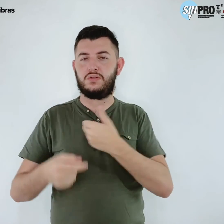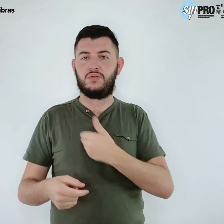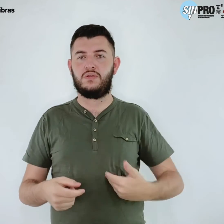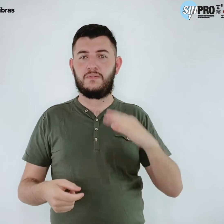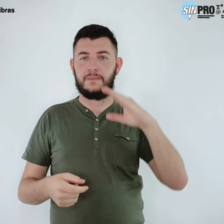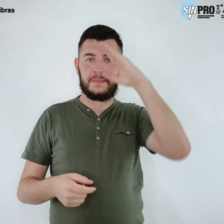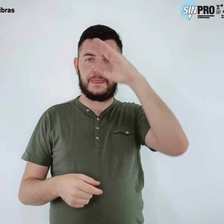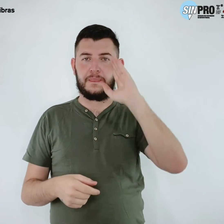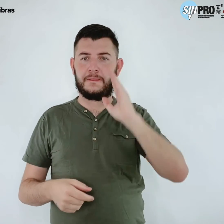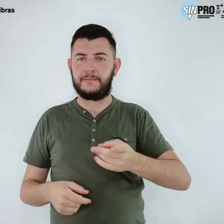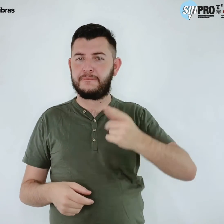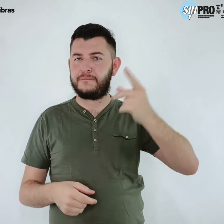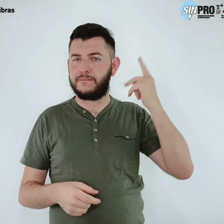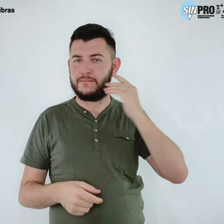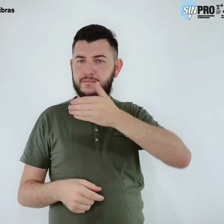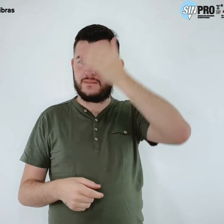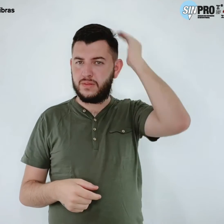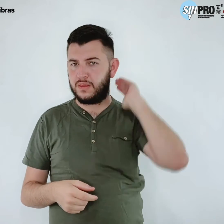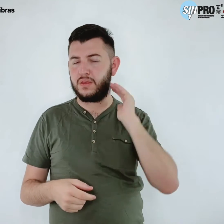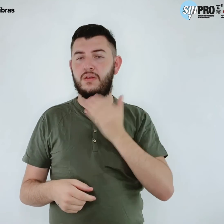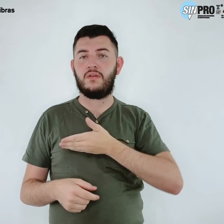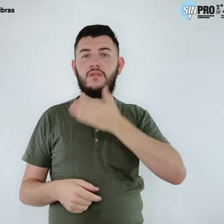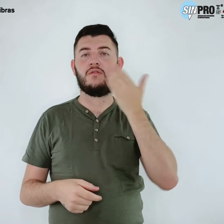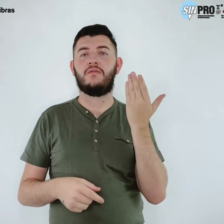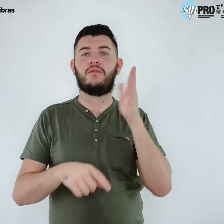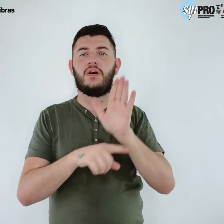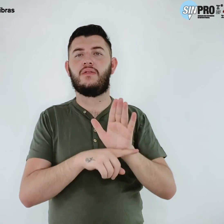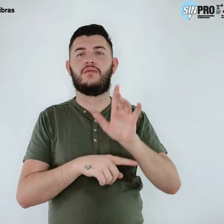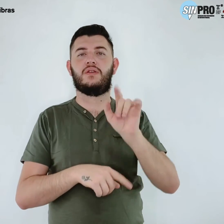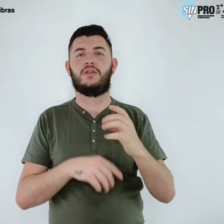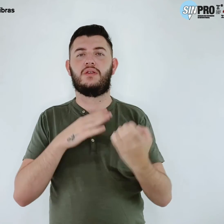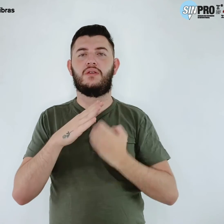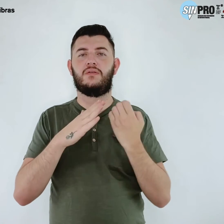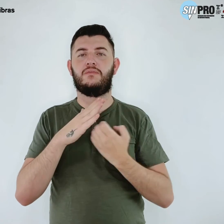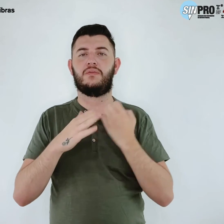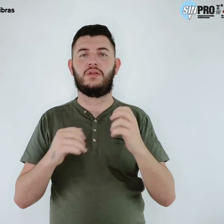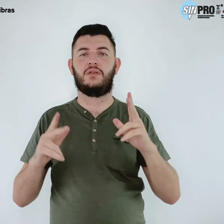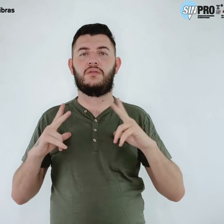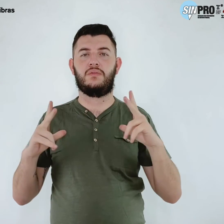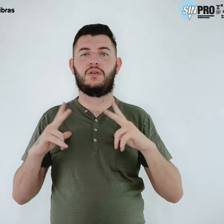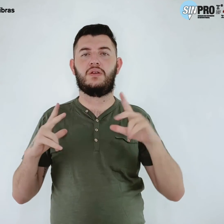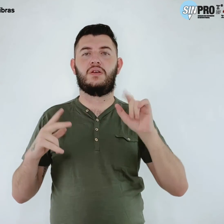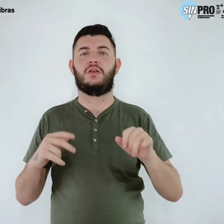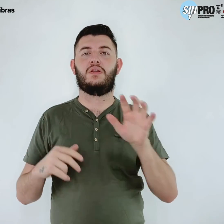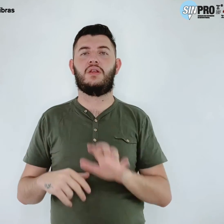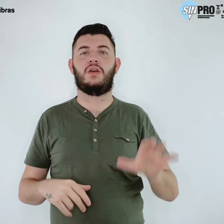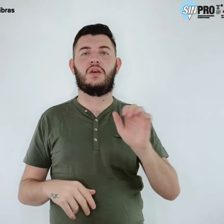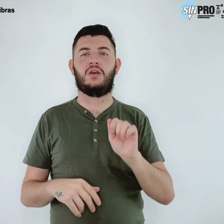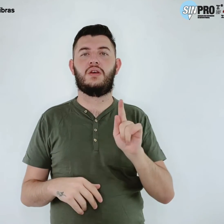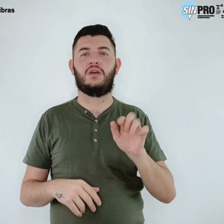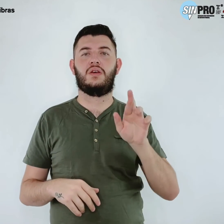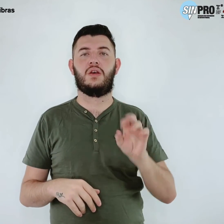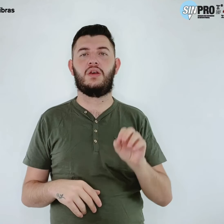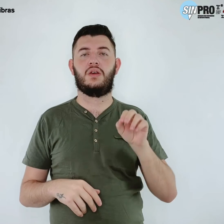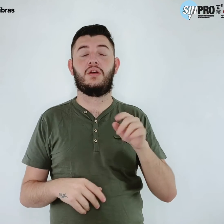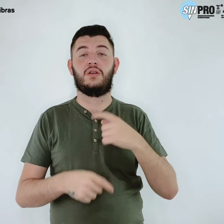governo Bolsonaro, que vem desde Temer, só favorece as grandes empresas privadas do agronegócio,